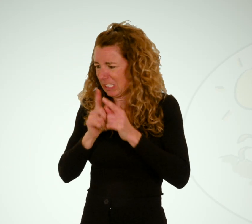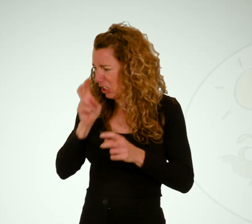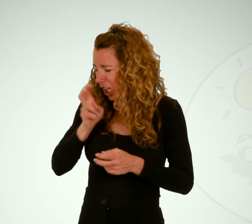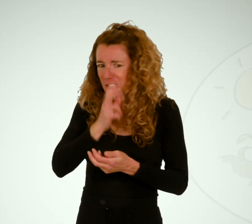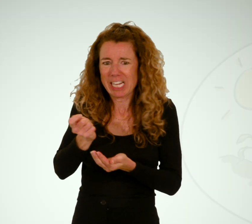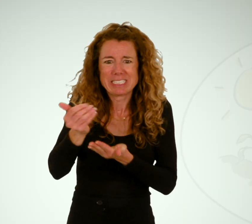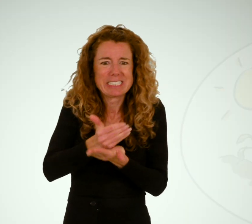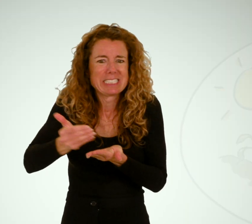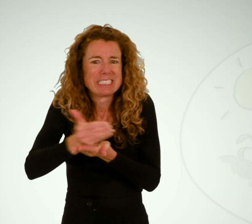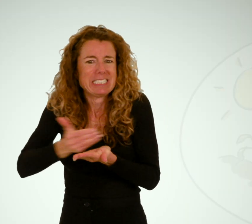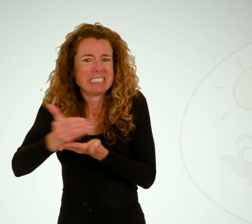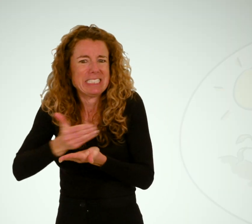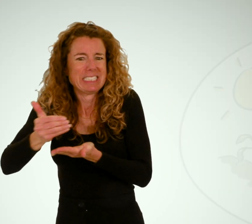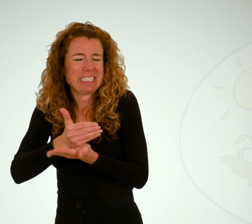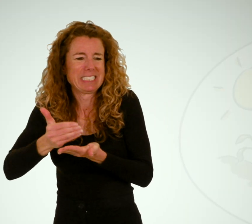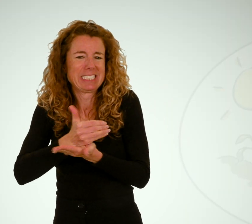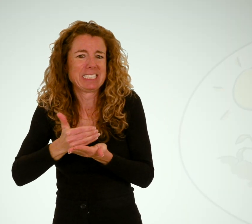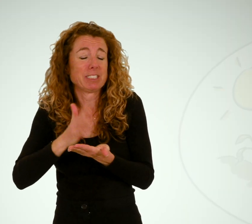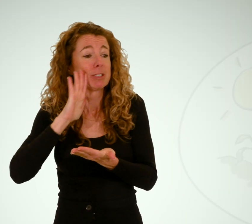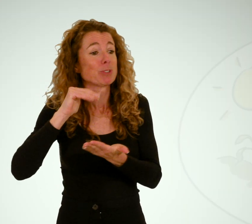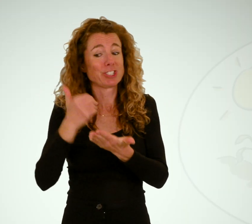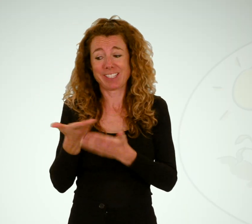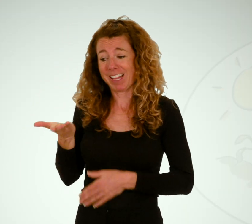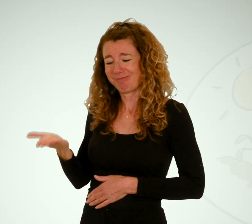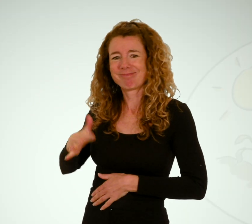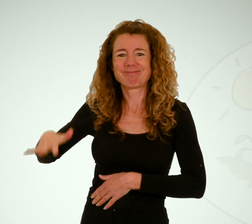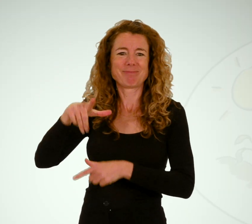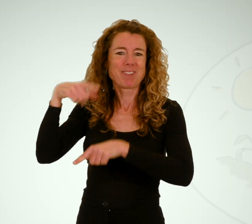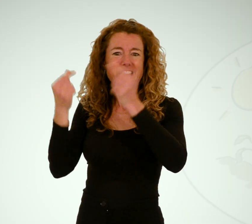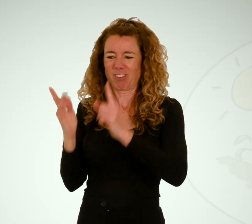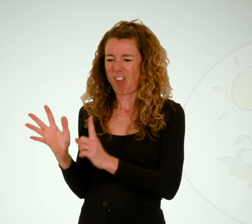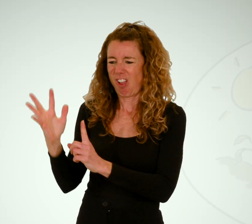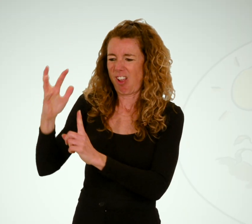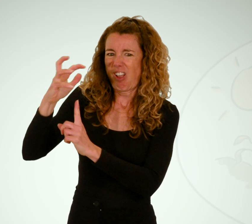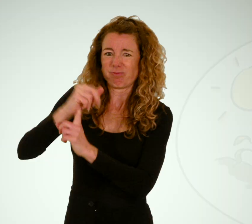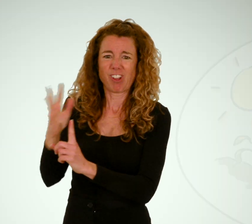Ils cherchent de fausses richesses. À cause de cela, la parole est étouffée, elle ne produit rien.